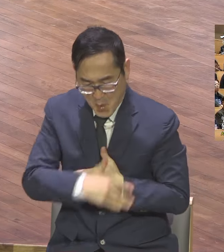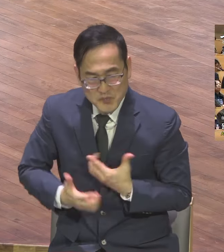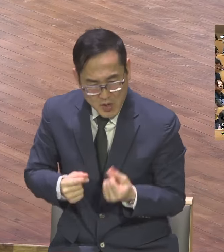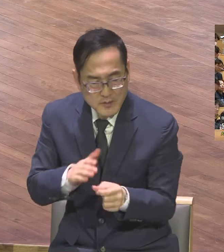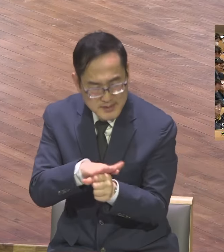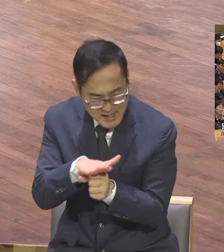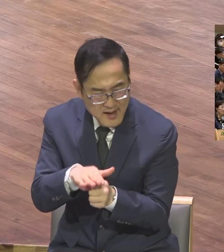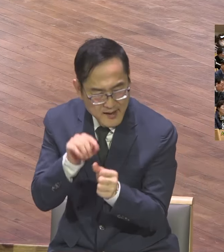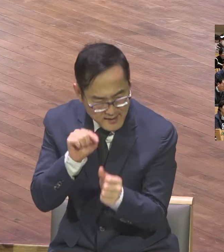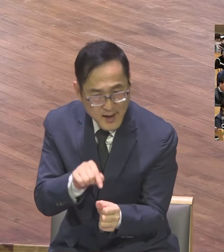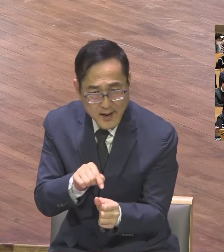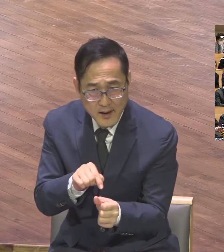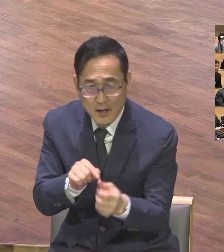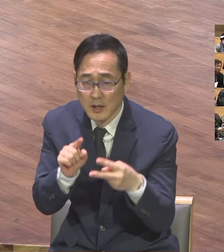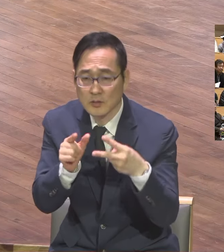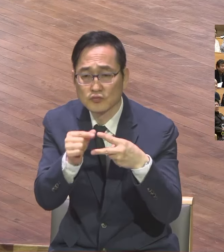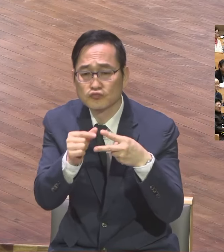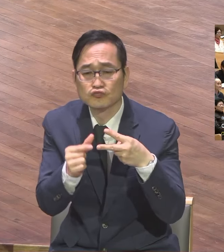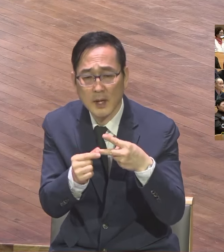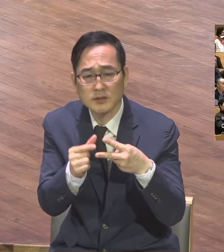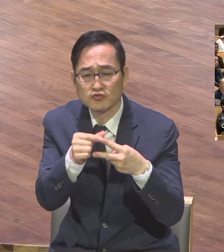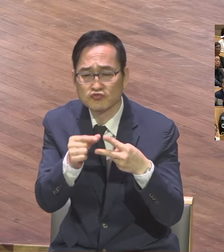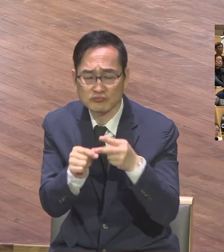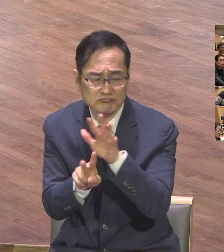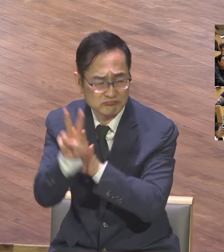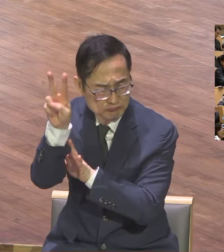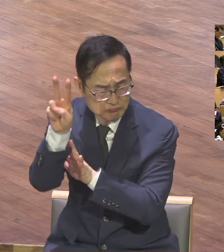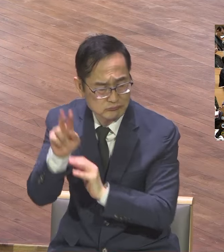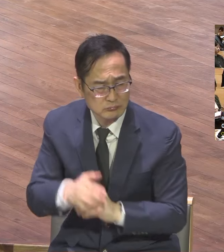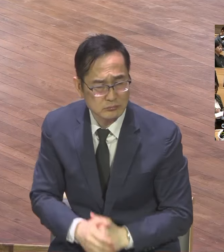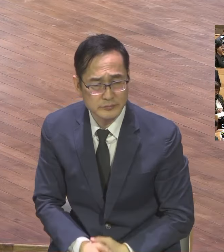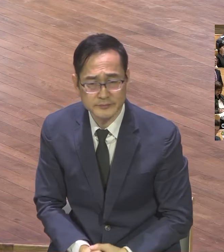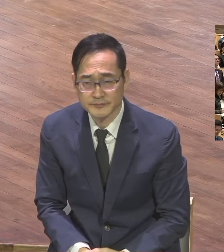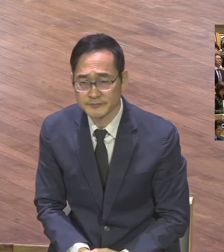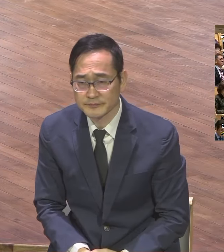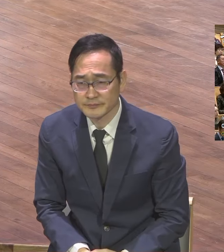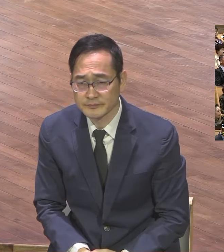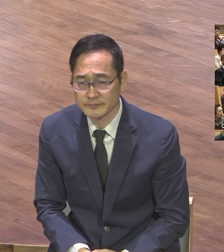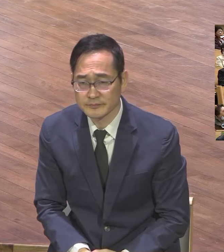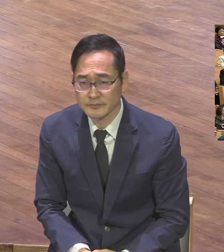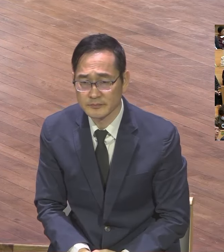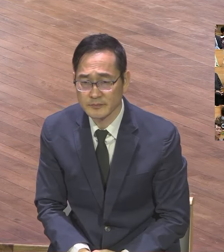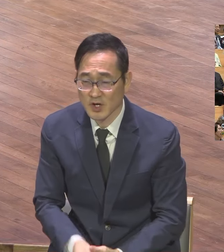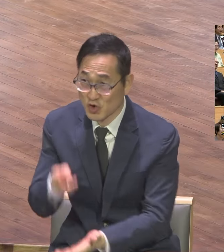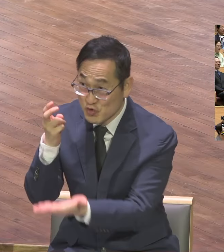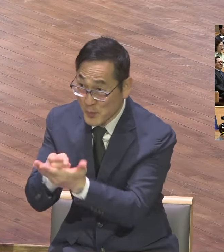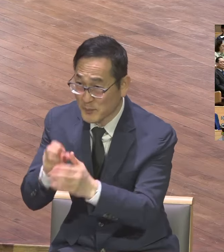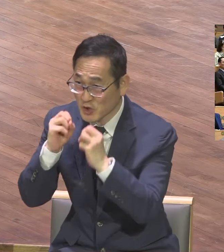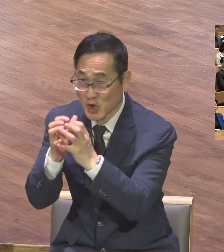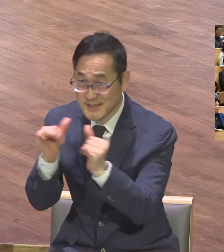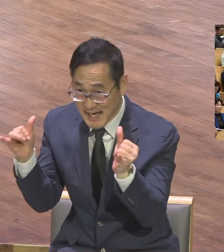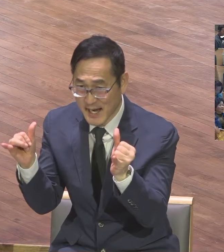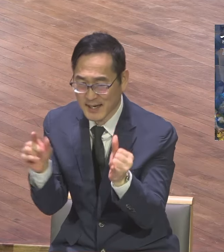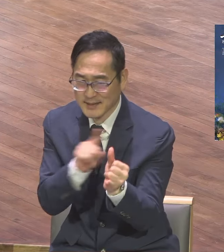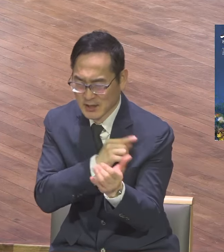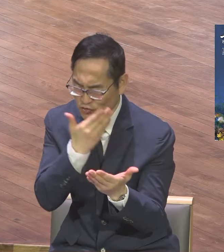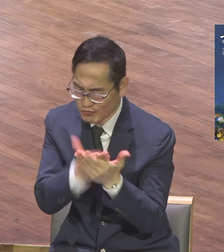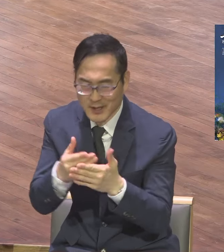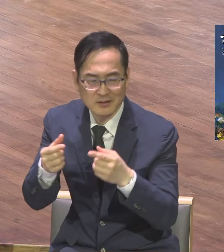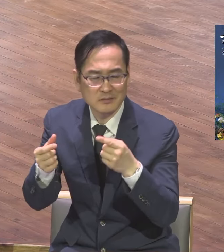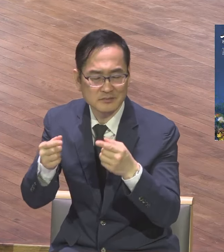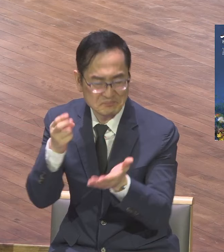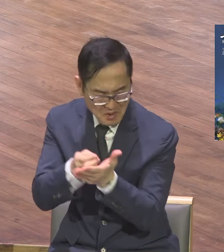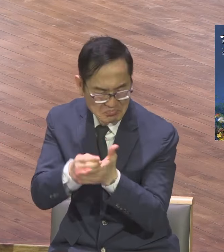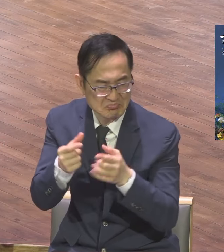자신같이 사랑하라 하셨으니 이 두 계명이 온 율법과 선지자의 강령이니라. 자,